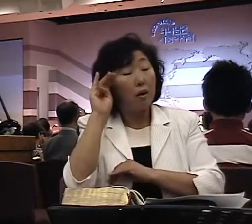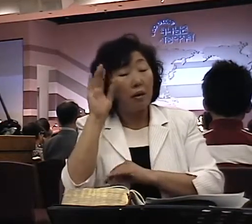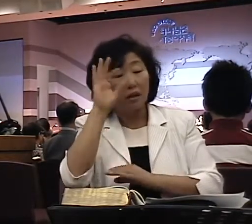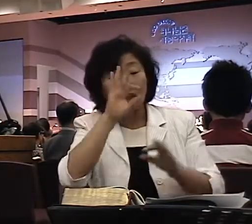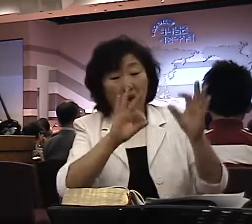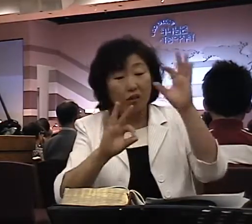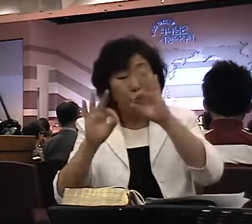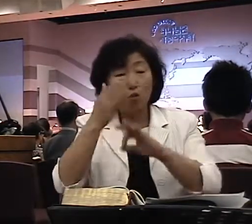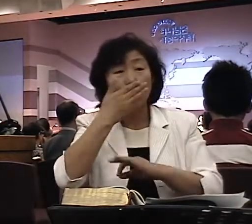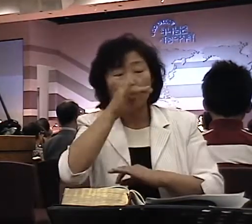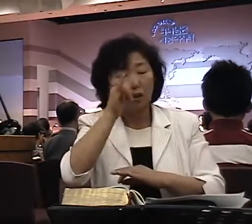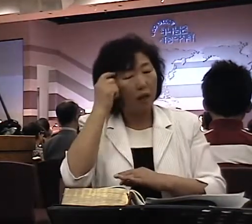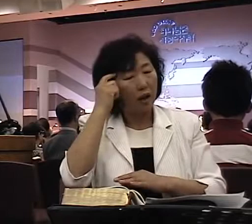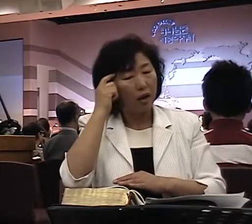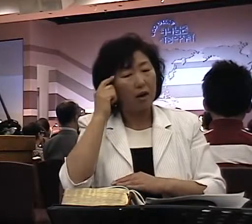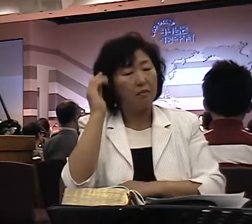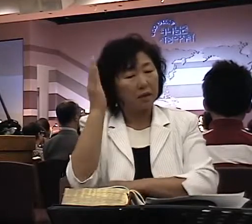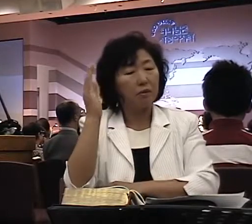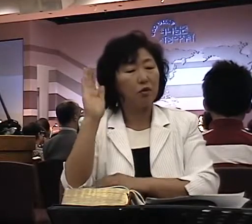그러한 말씀이 됩니다.